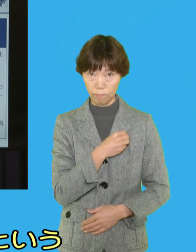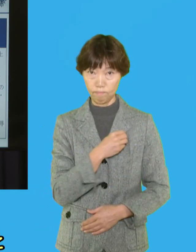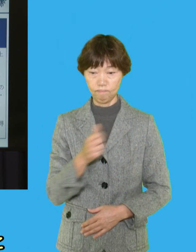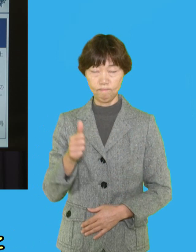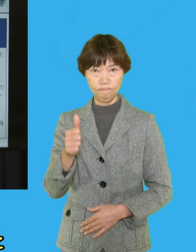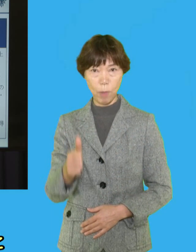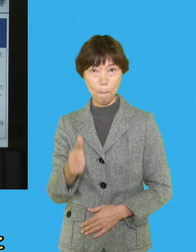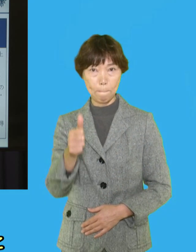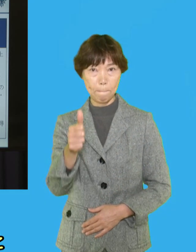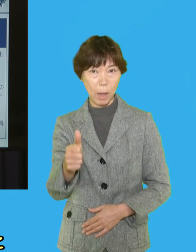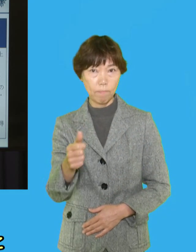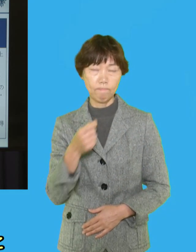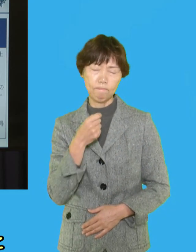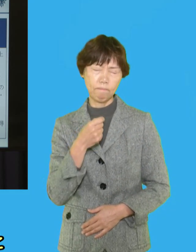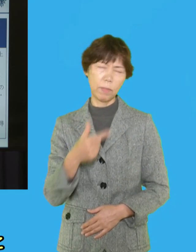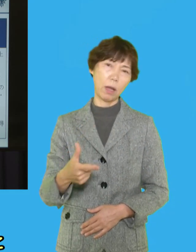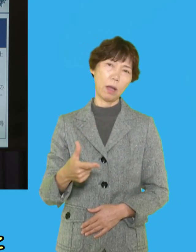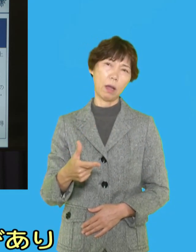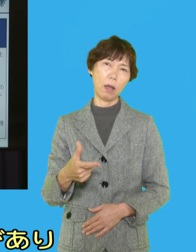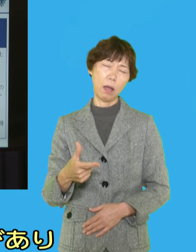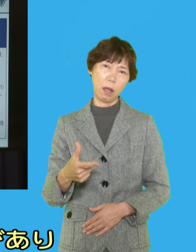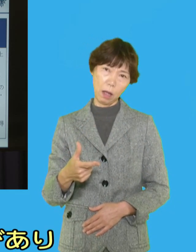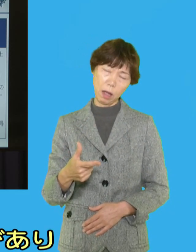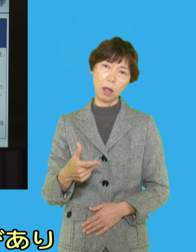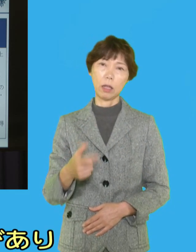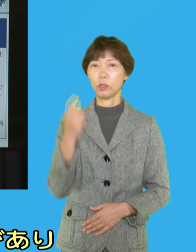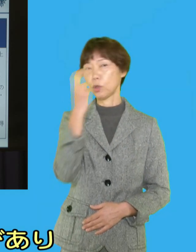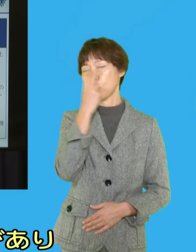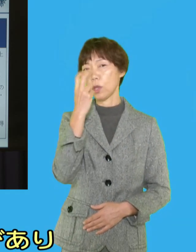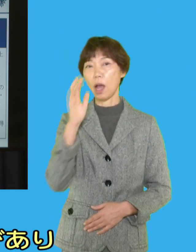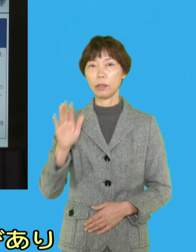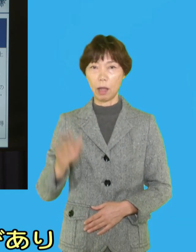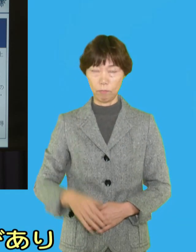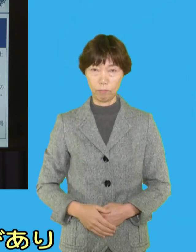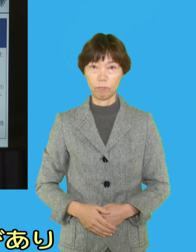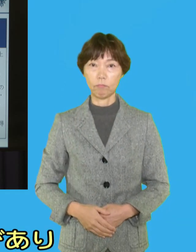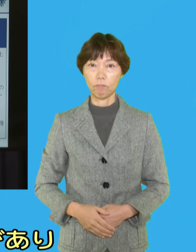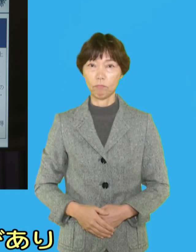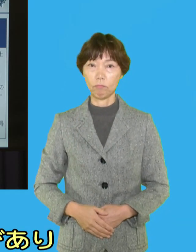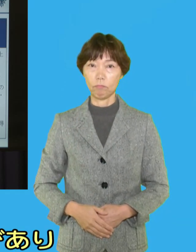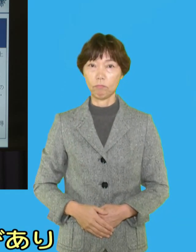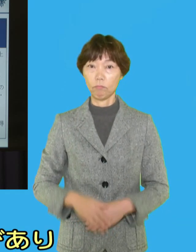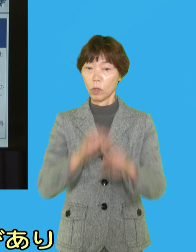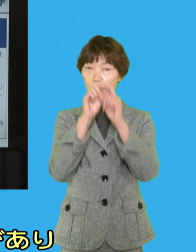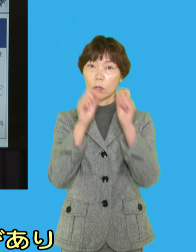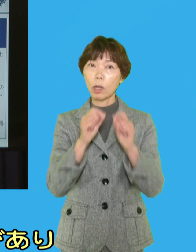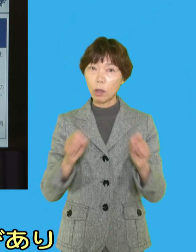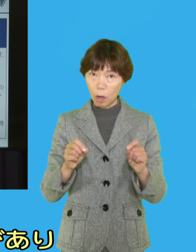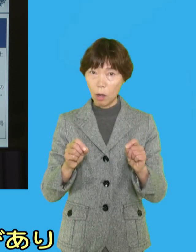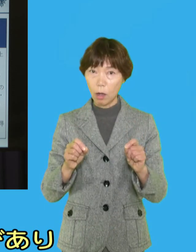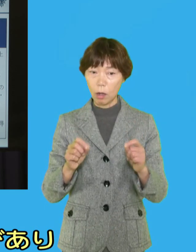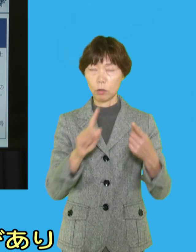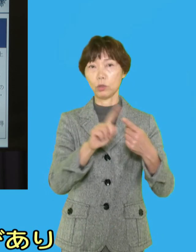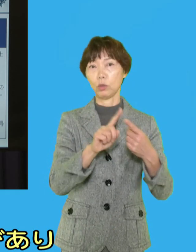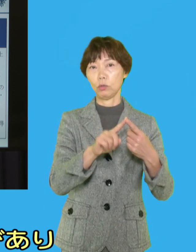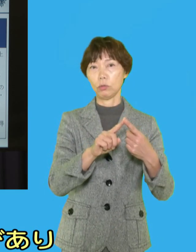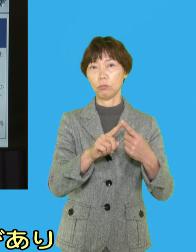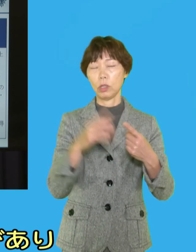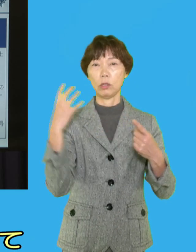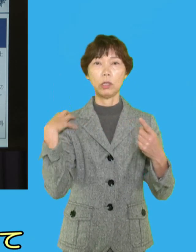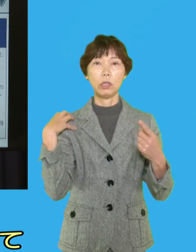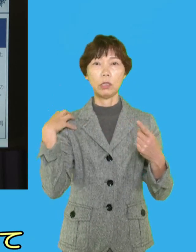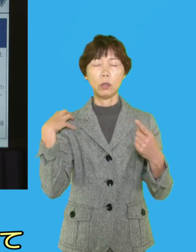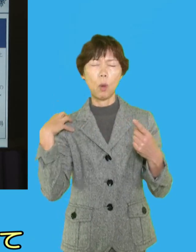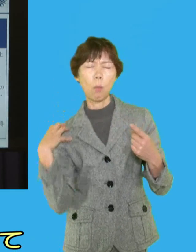のかという調査があったかと思うんですね。一つは、まあ、その責任が重くなるということがあ